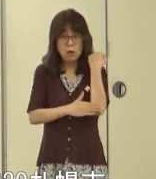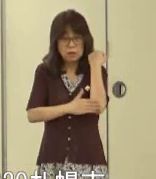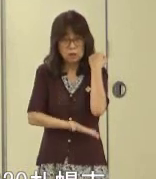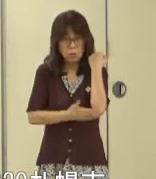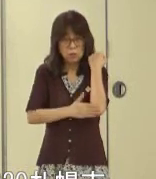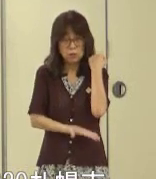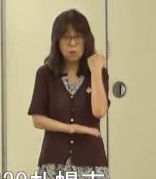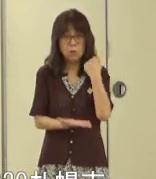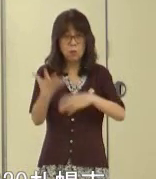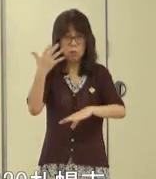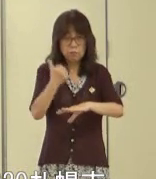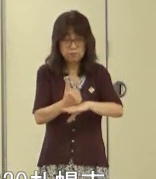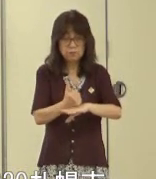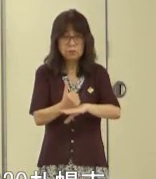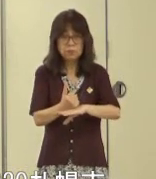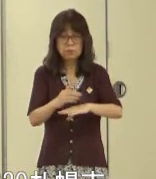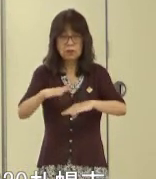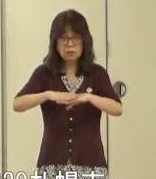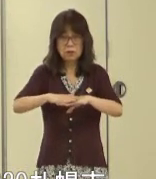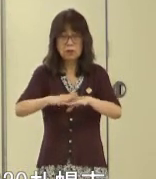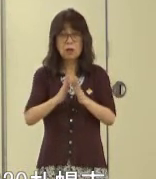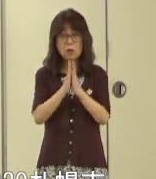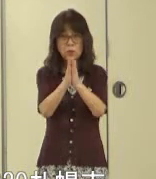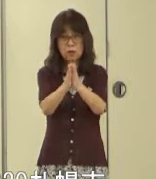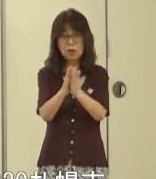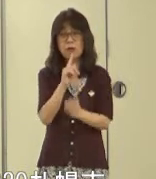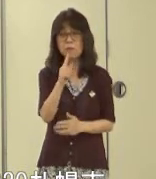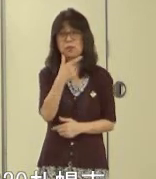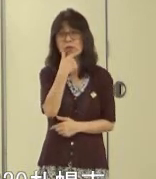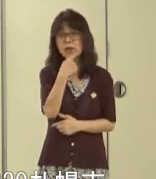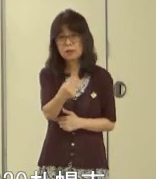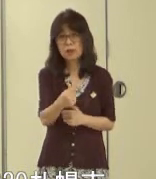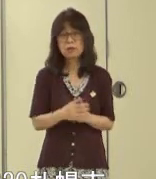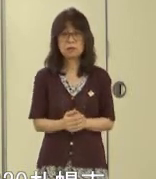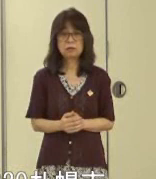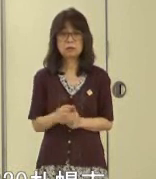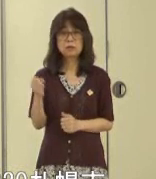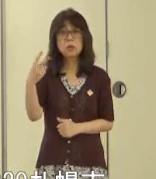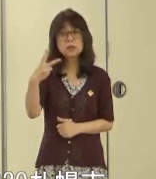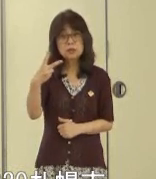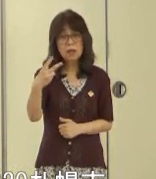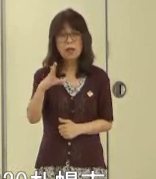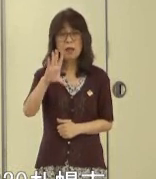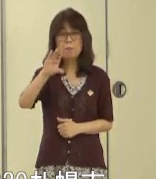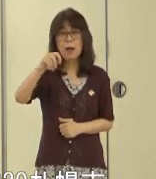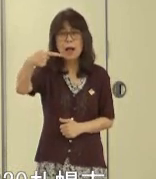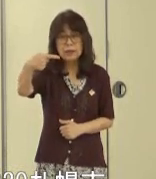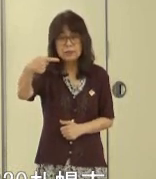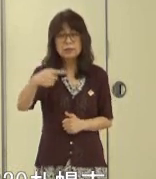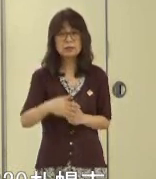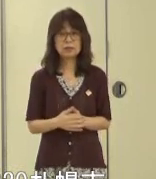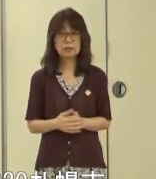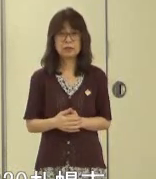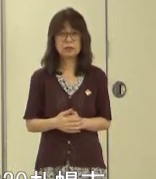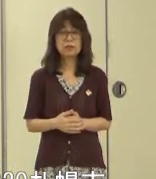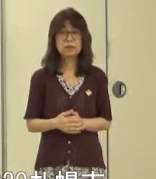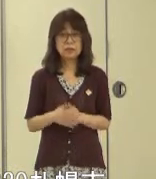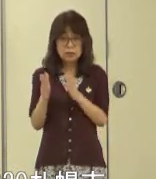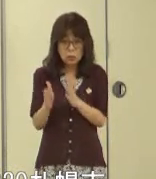てお願いを申し上げたいと思います。そして、万が一に備えま